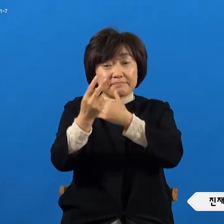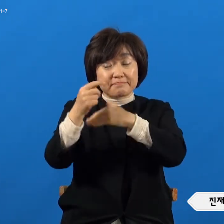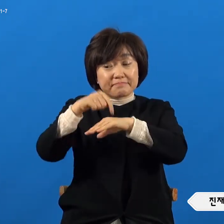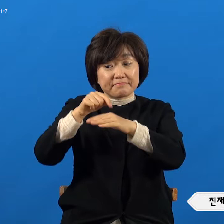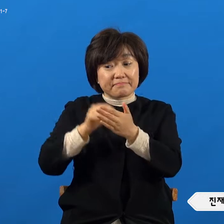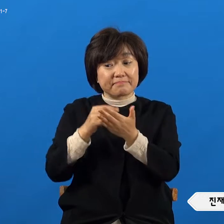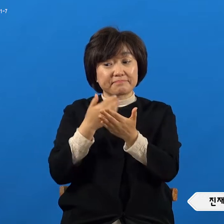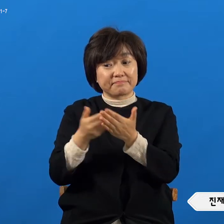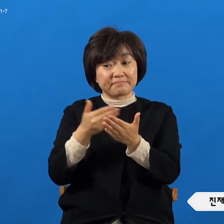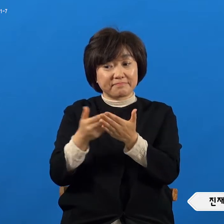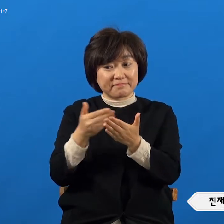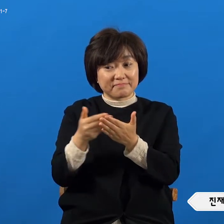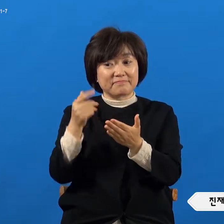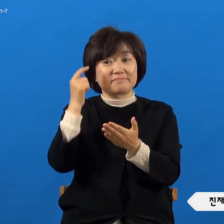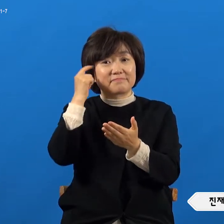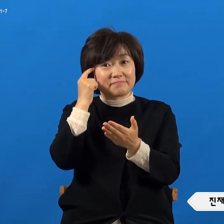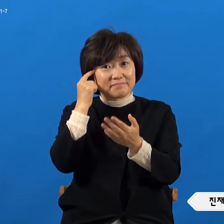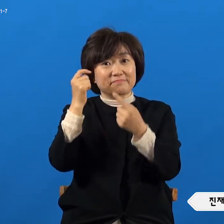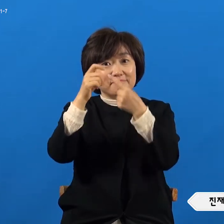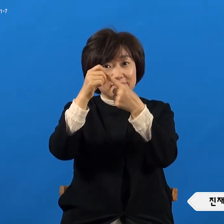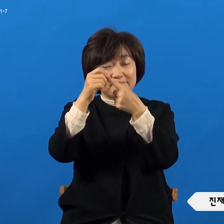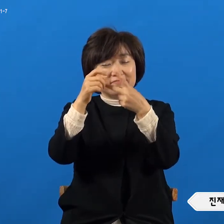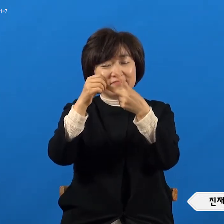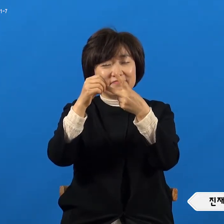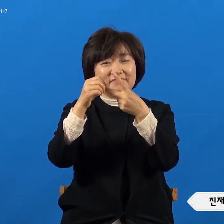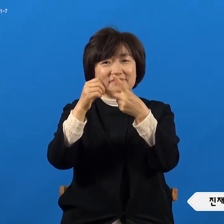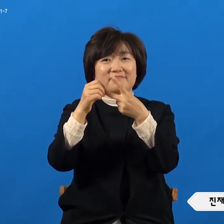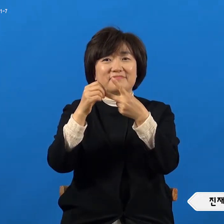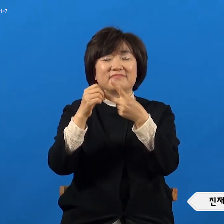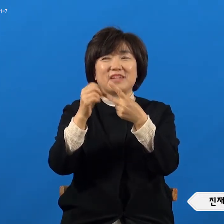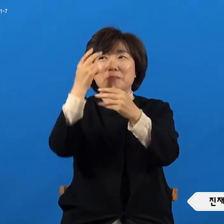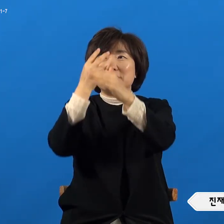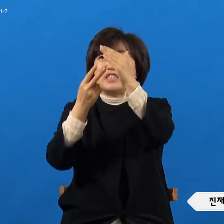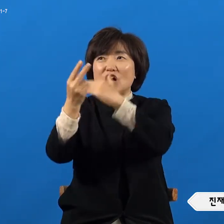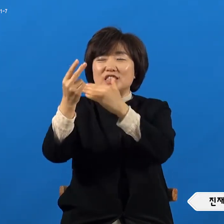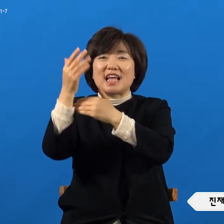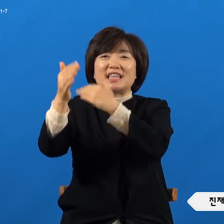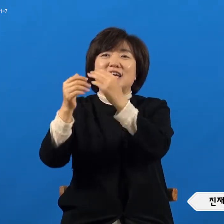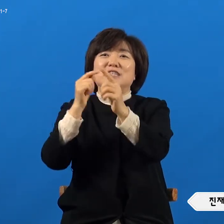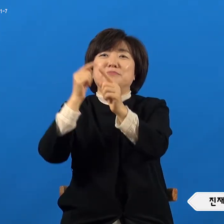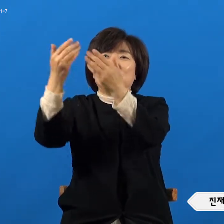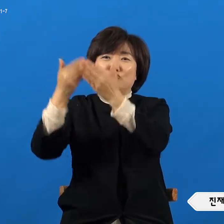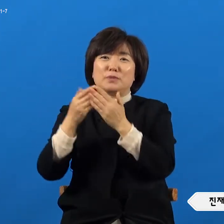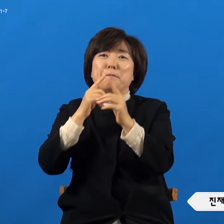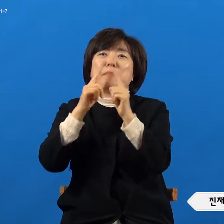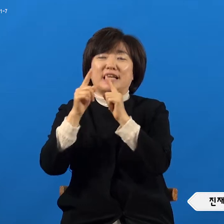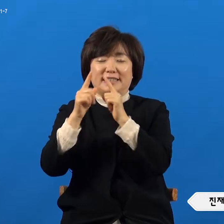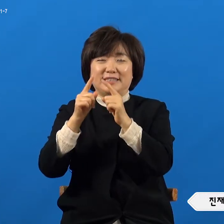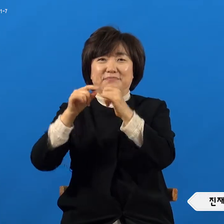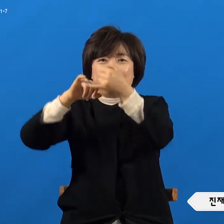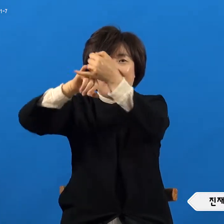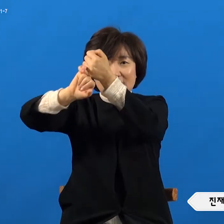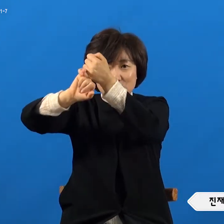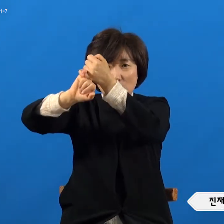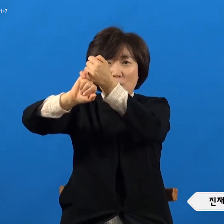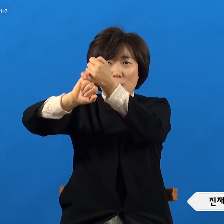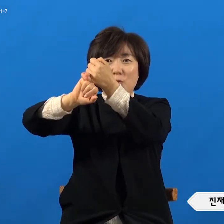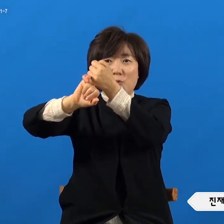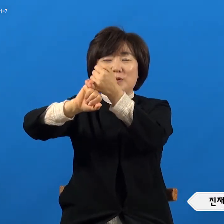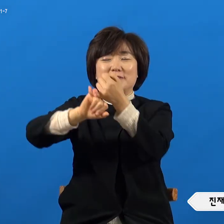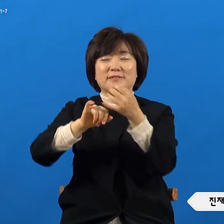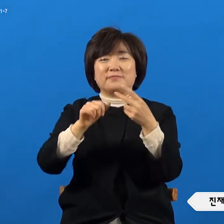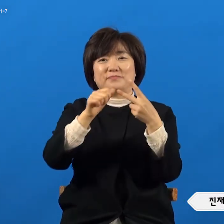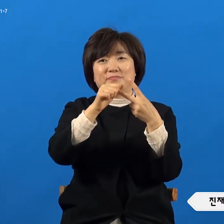그려지는 그림입니다. 비전은 하나님이 주신 말씀과 약속에서